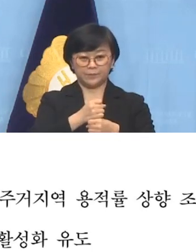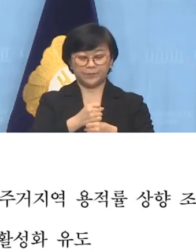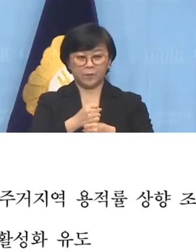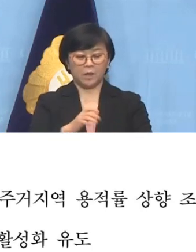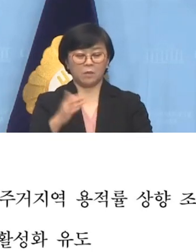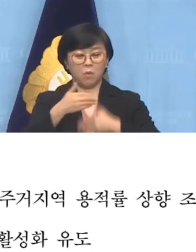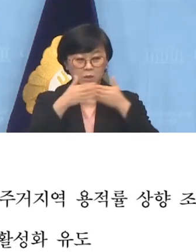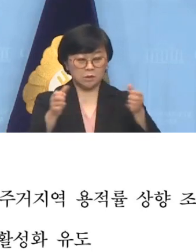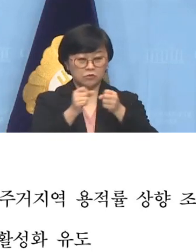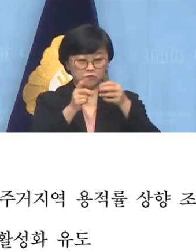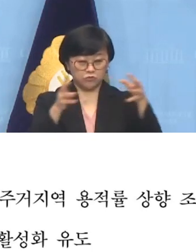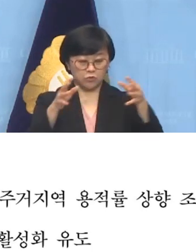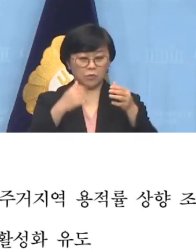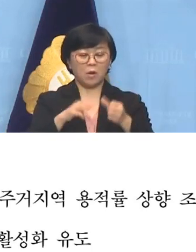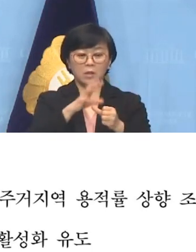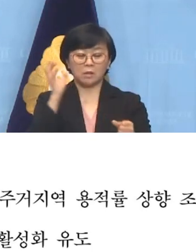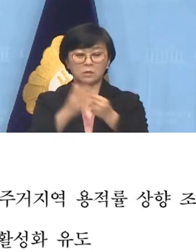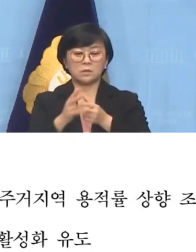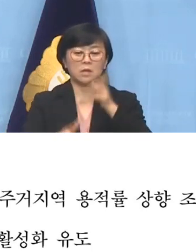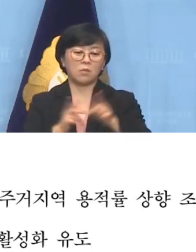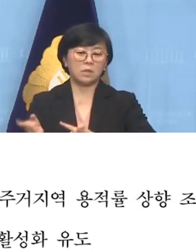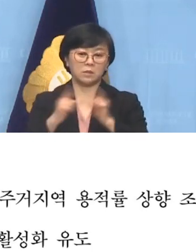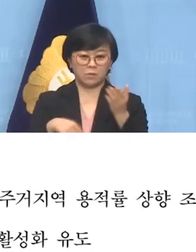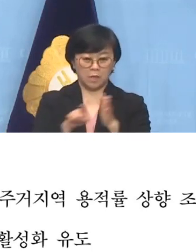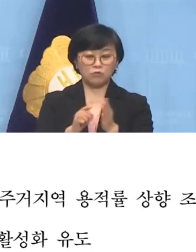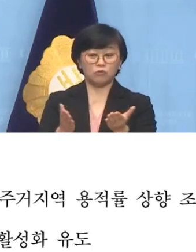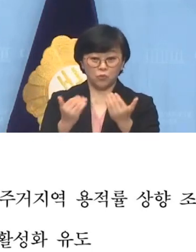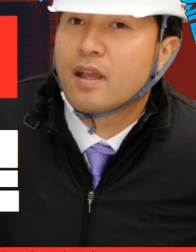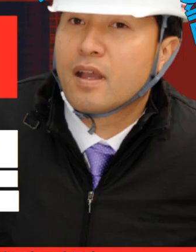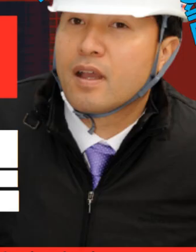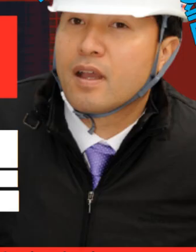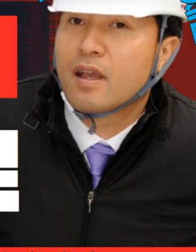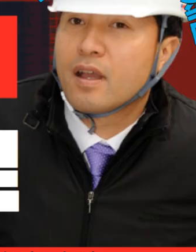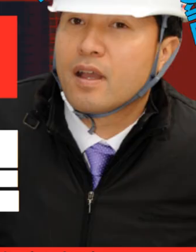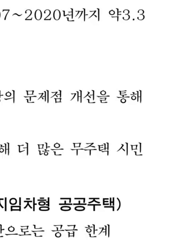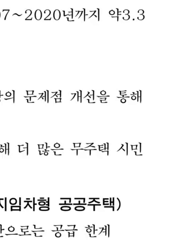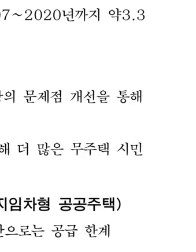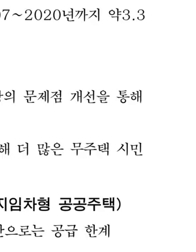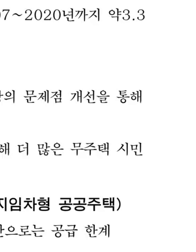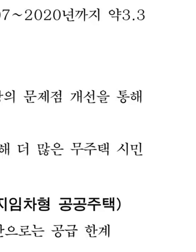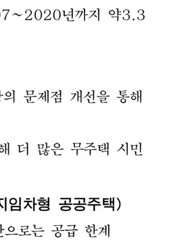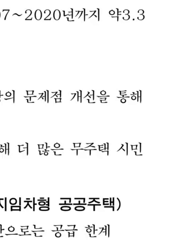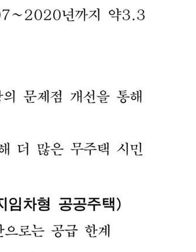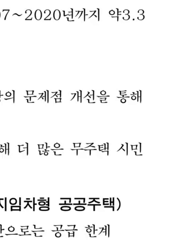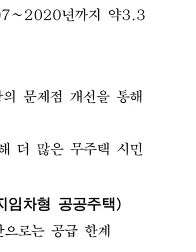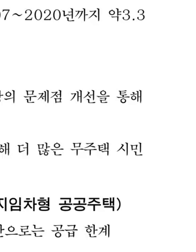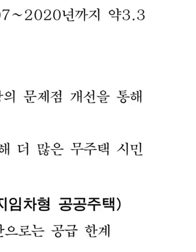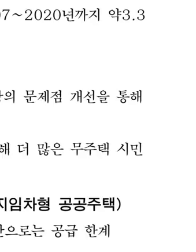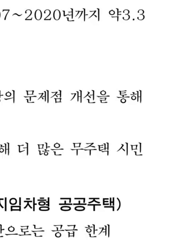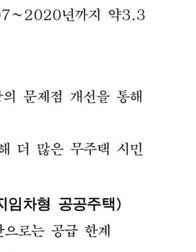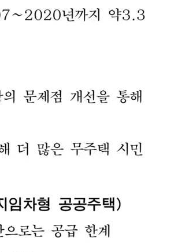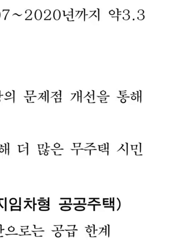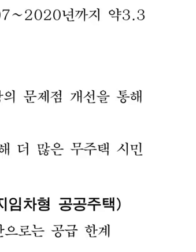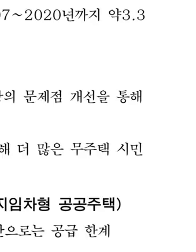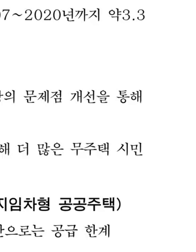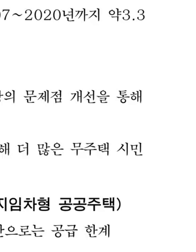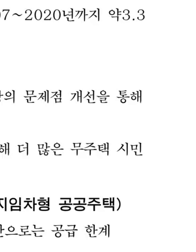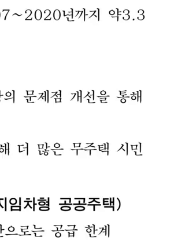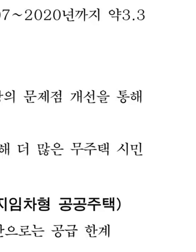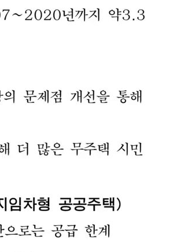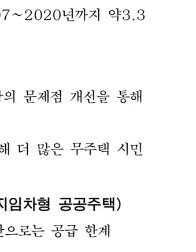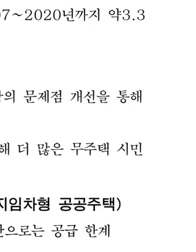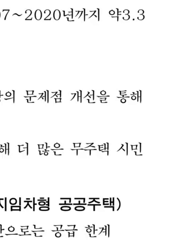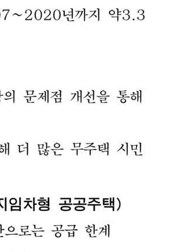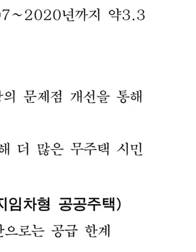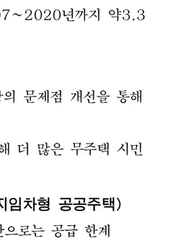방법은 용적률과 층수규제 완화로 인해서 사업 활성화를 유도하는 게 되겠습니다. 장기 전세주택이라고 하는 게 성공한 좋은